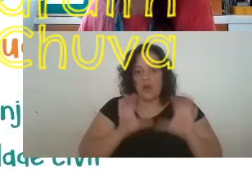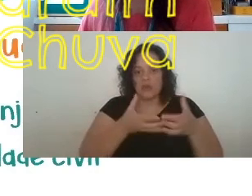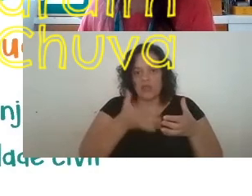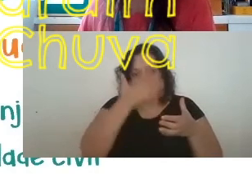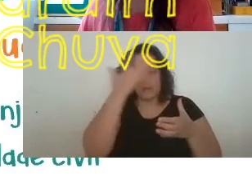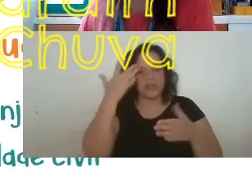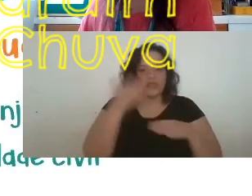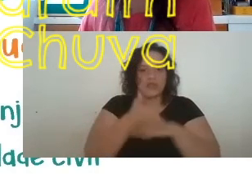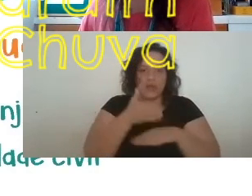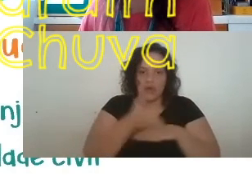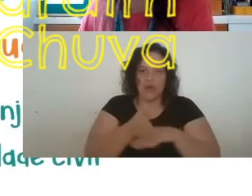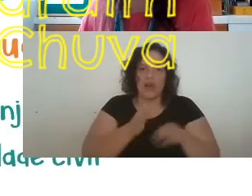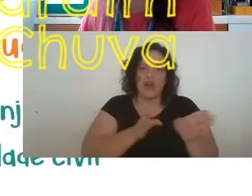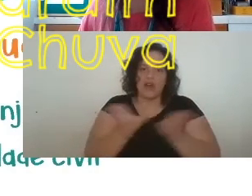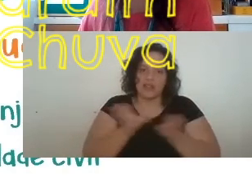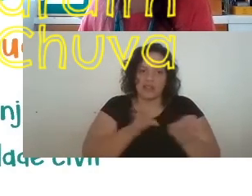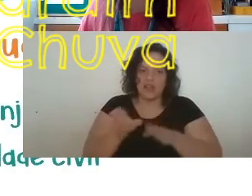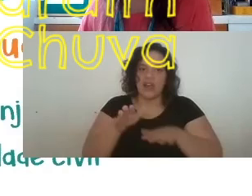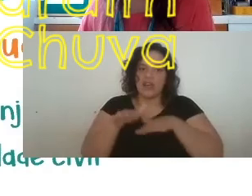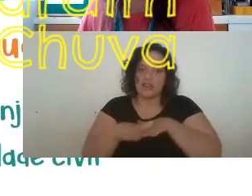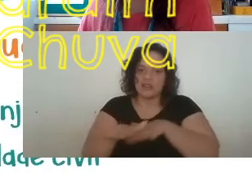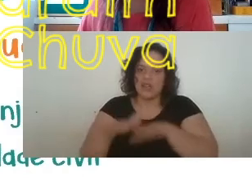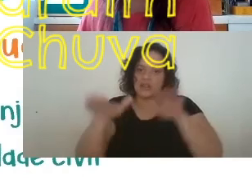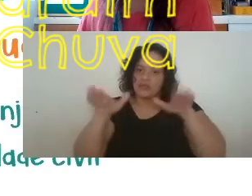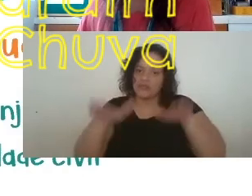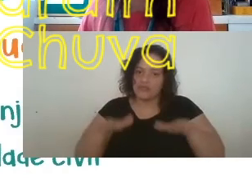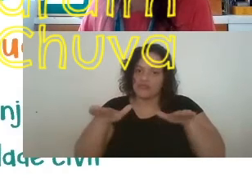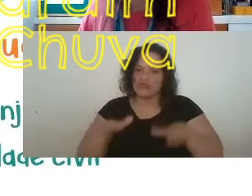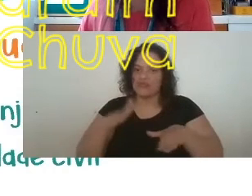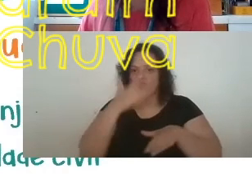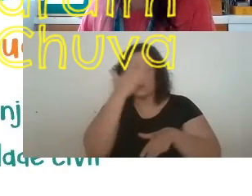o trânsito para que as pessoas tenham mais segurança.